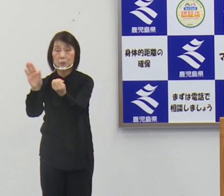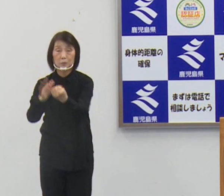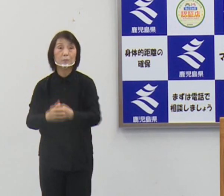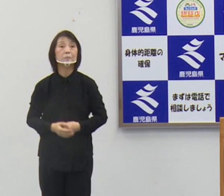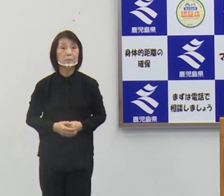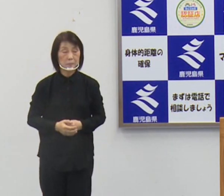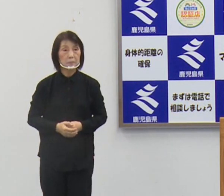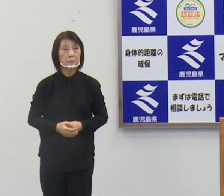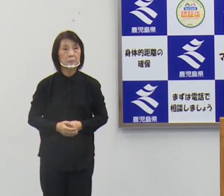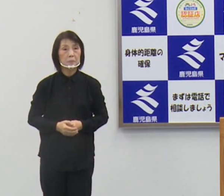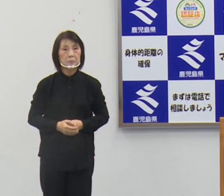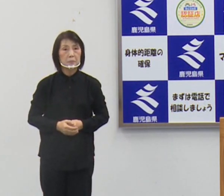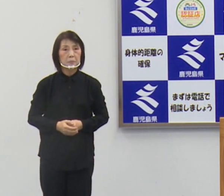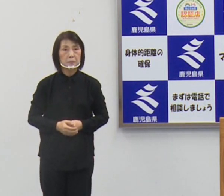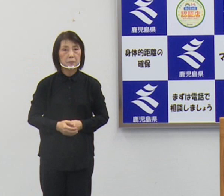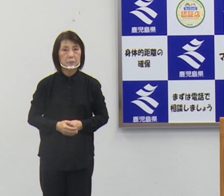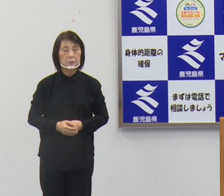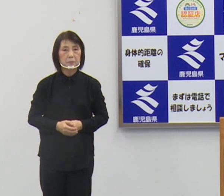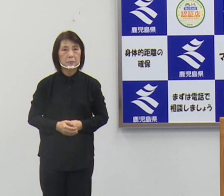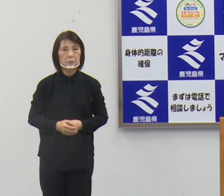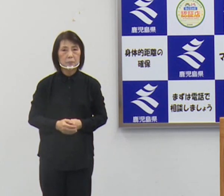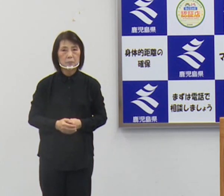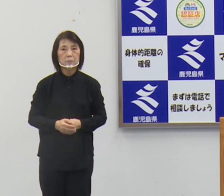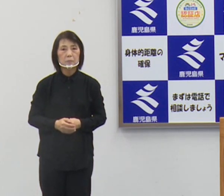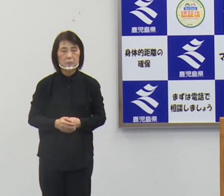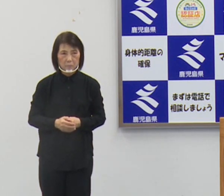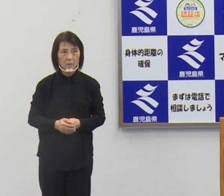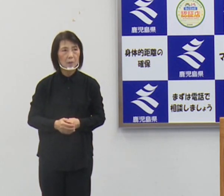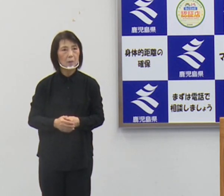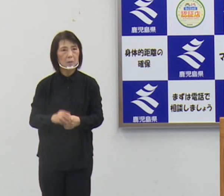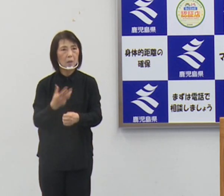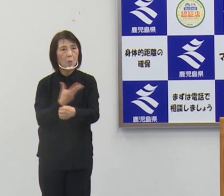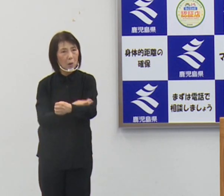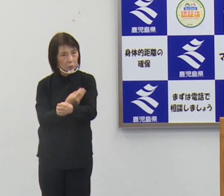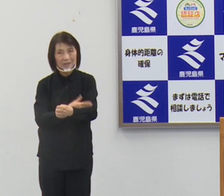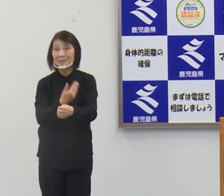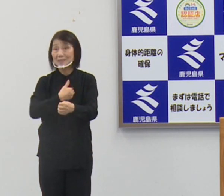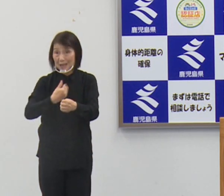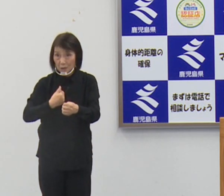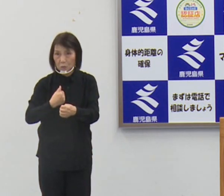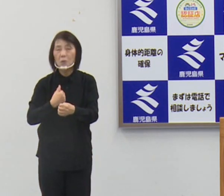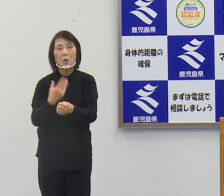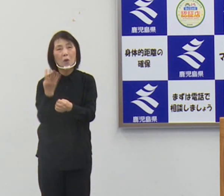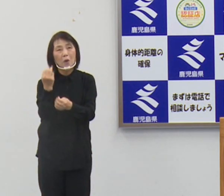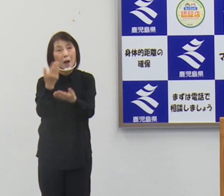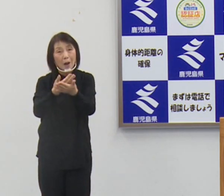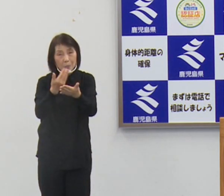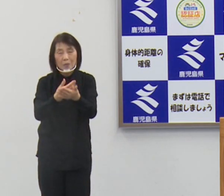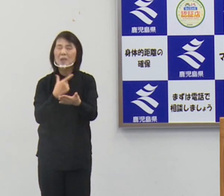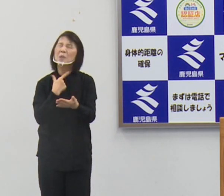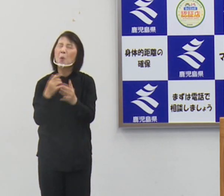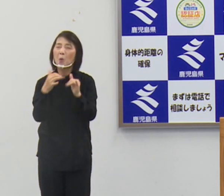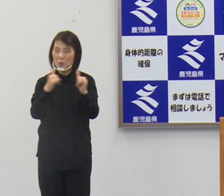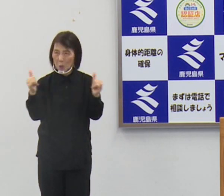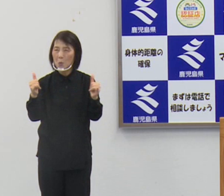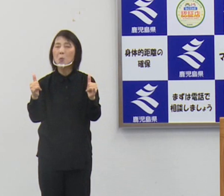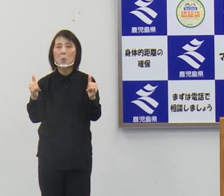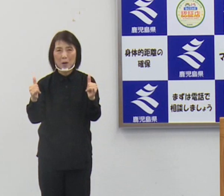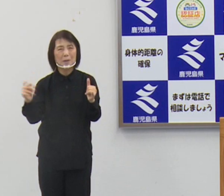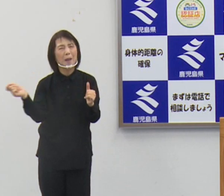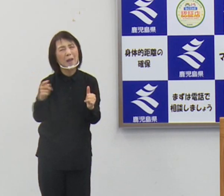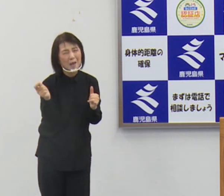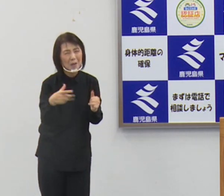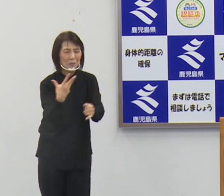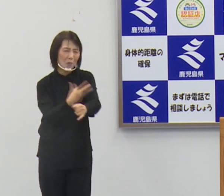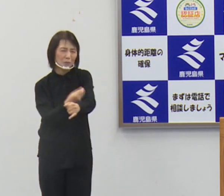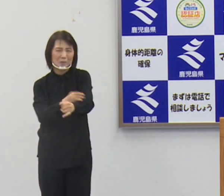。この予約についてはまだ枠が残っておりますので、ワクチン接種を希望される方は早めの